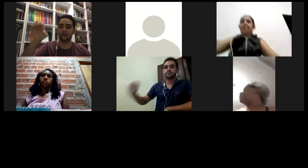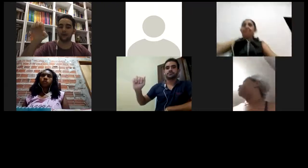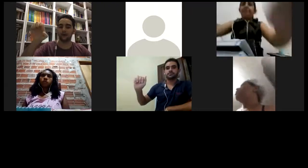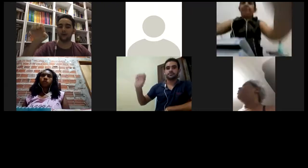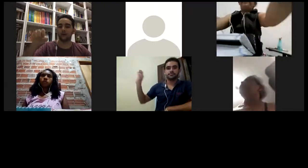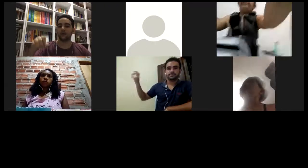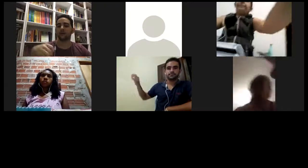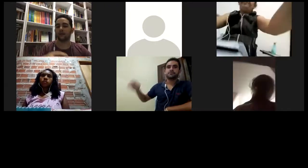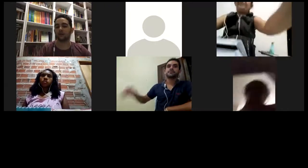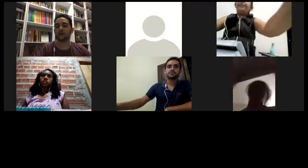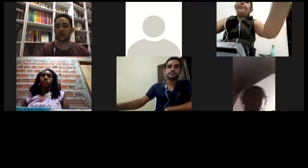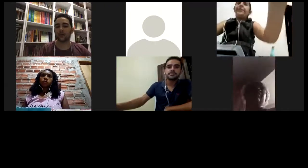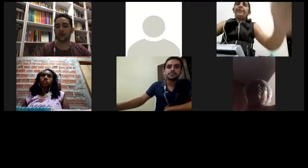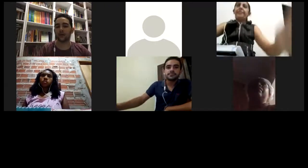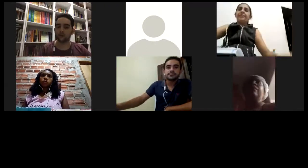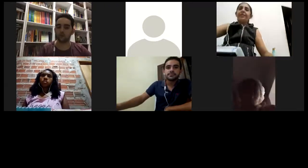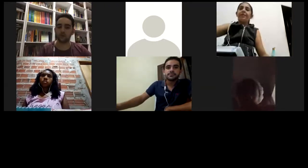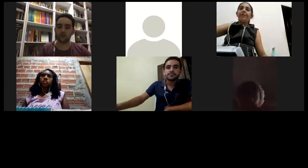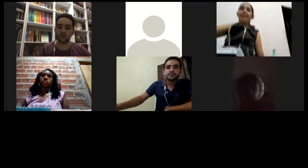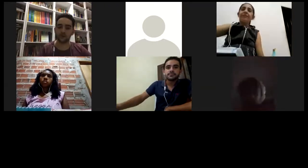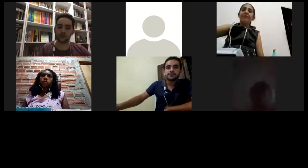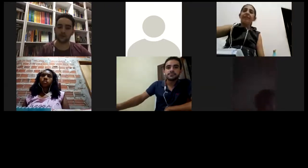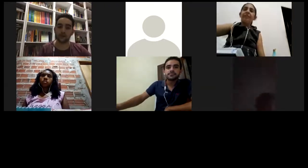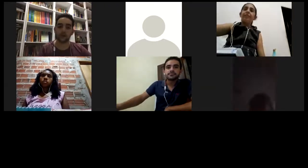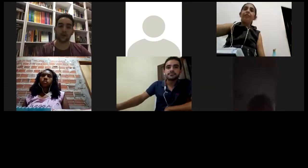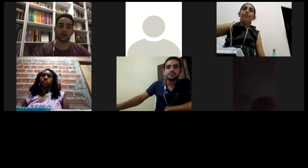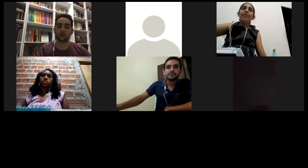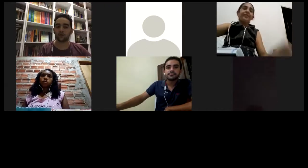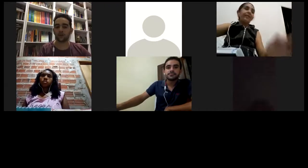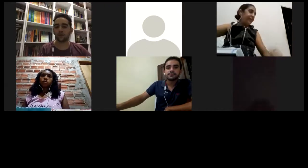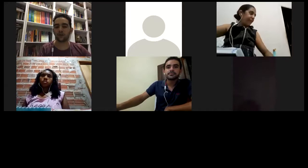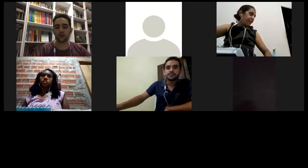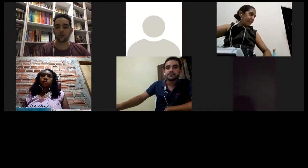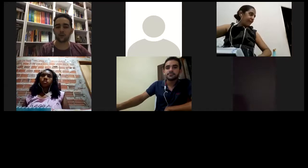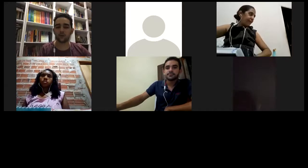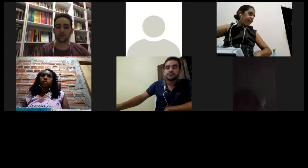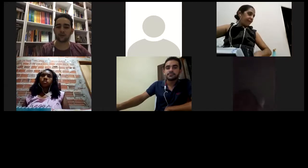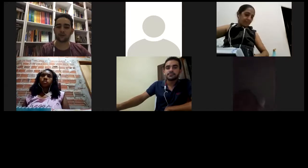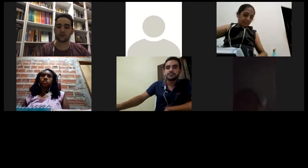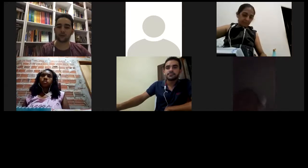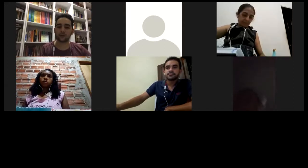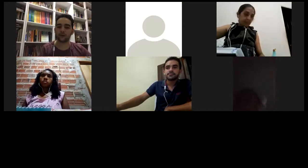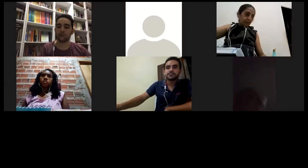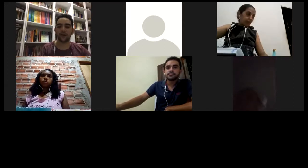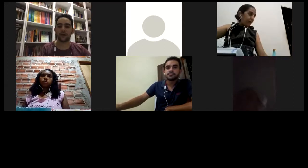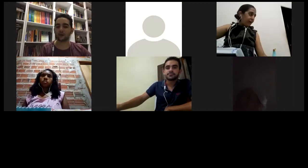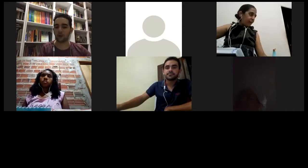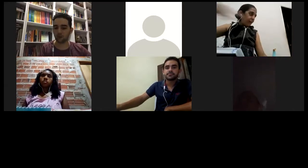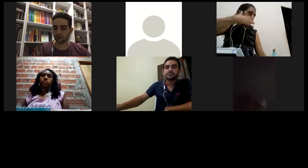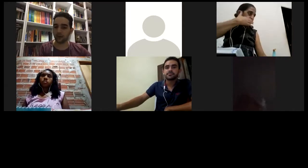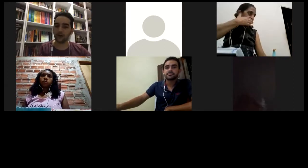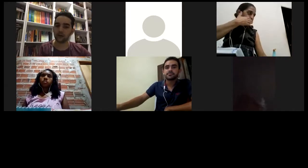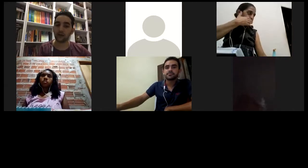S-A-U-D-E. Então, saúde. Eu vou fazer com S. Já quando eu estou conversando alguma coisa relacionada à matemática